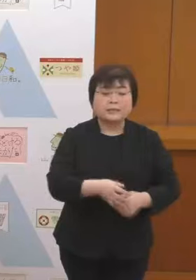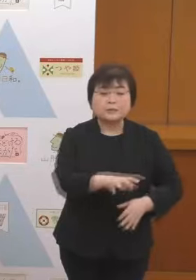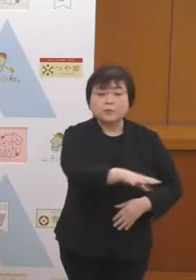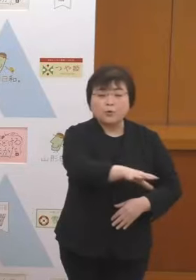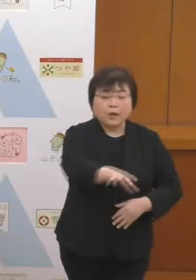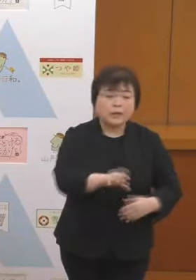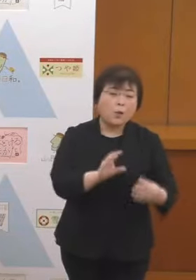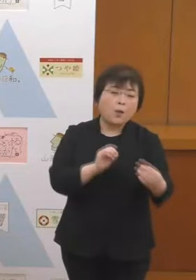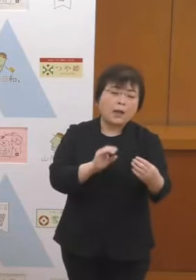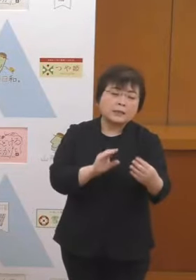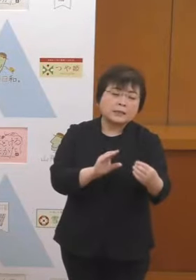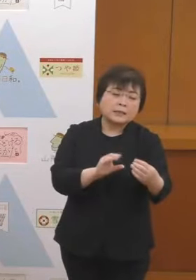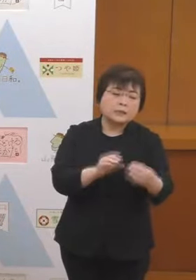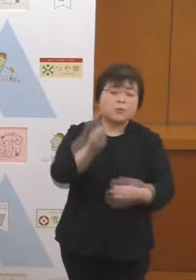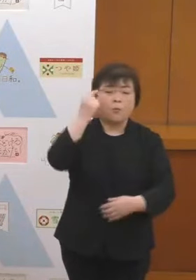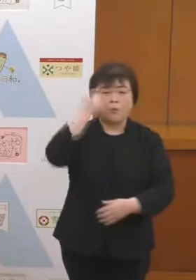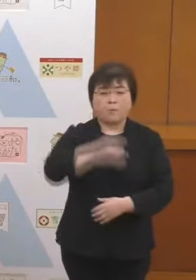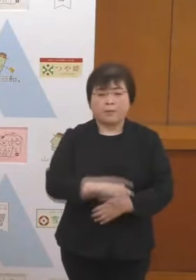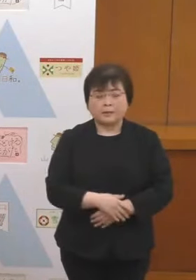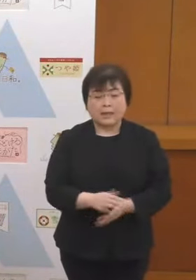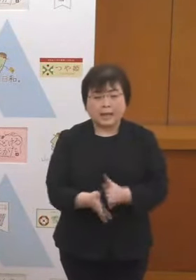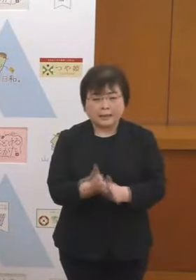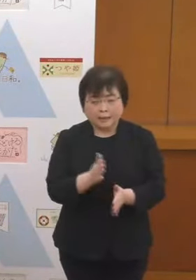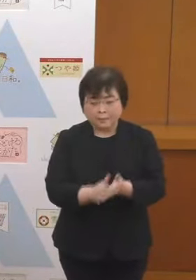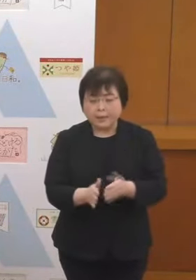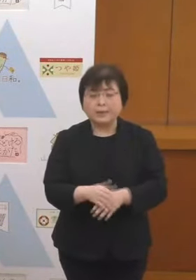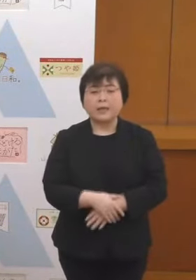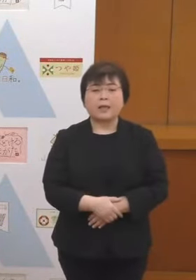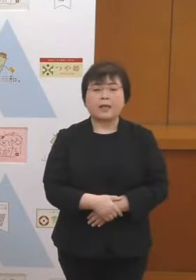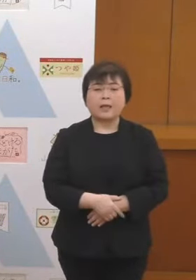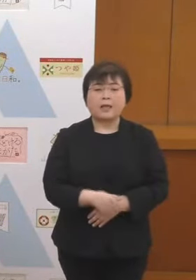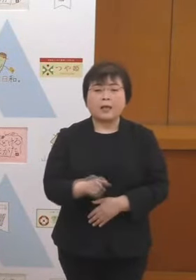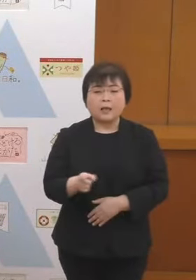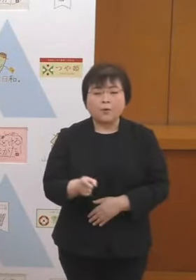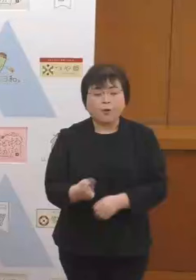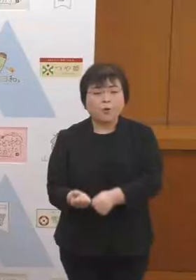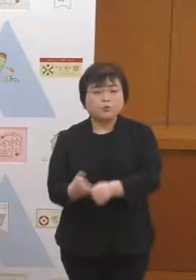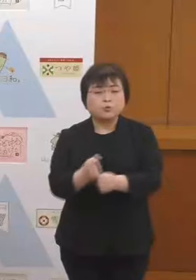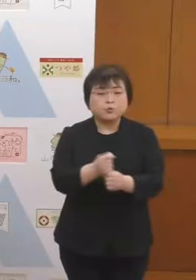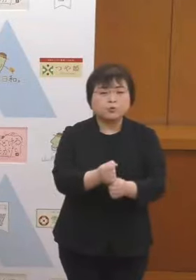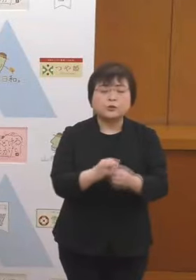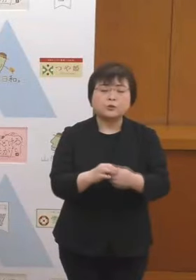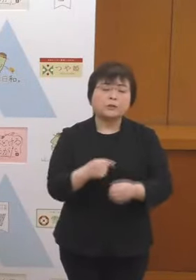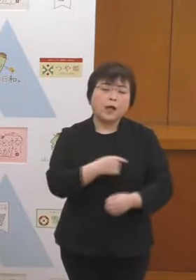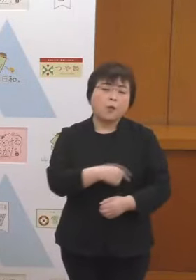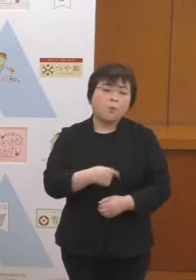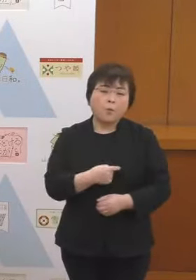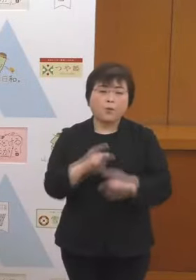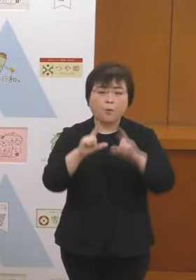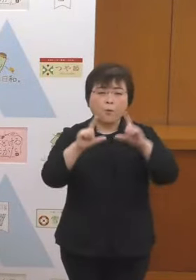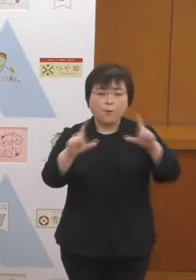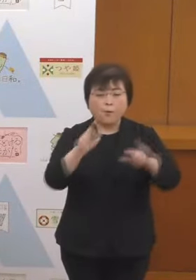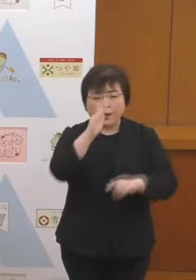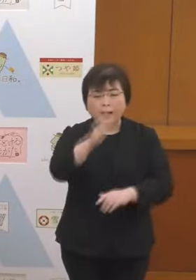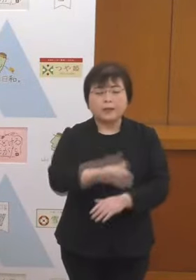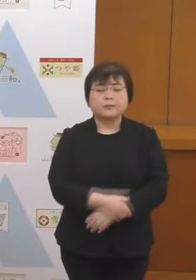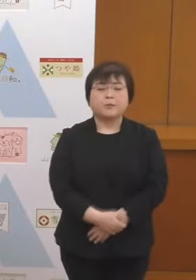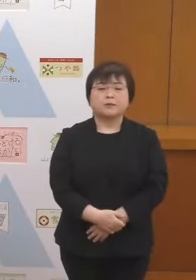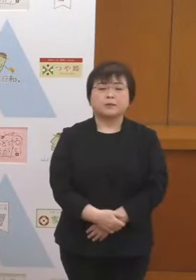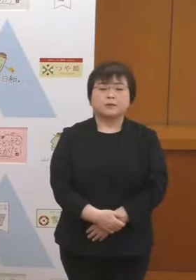ともお話をされたと思いますが改めてですねこのえ米坂線復旧に向けた思いをお聞かせ